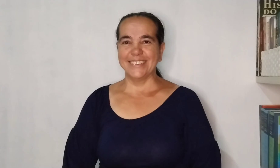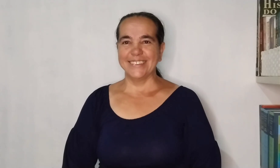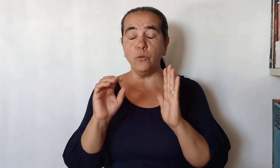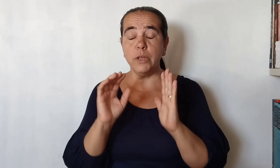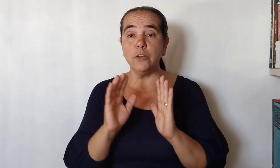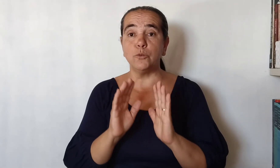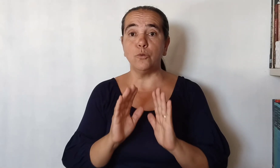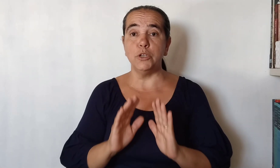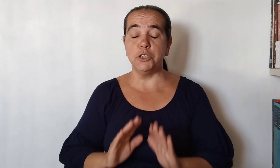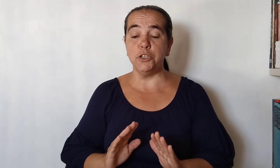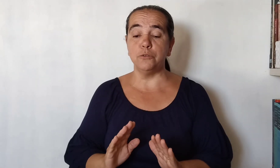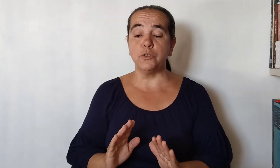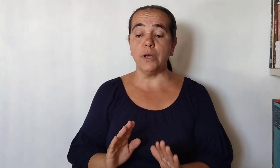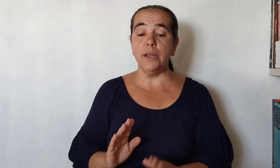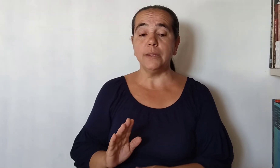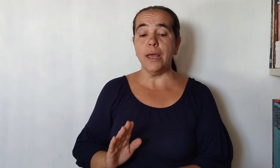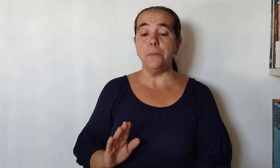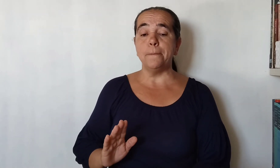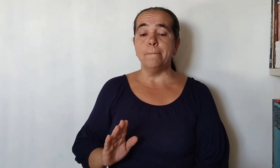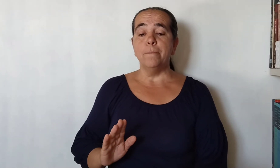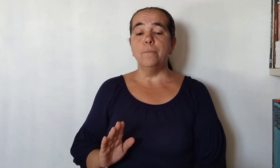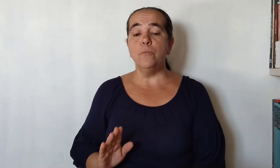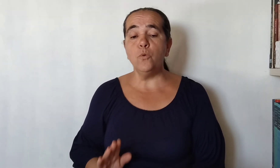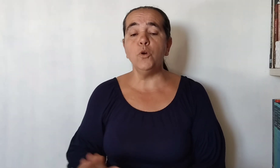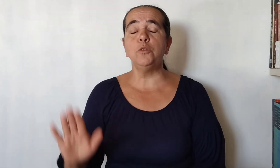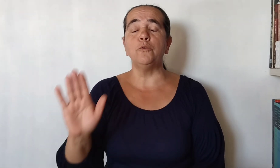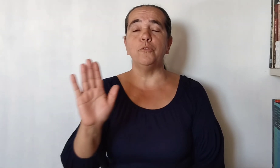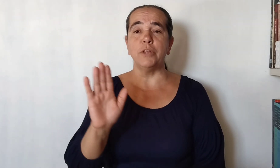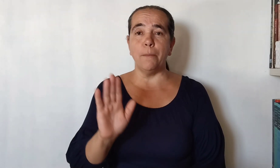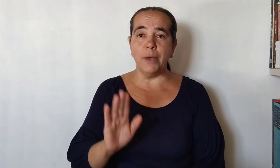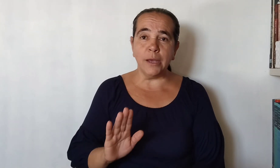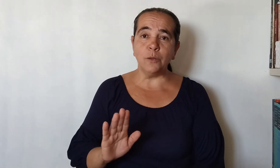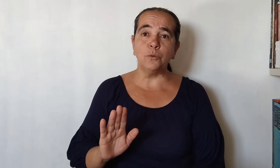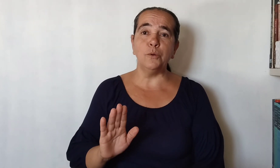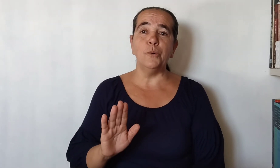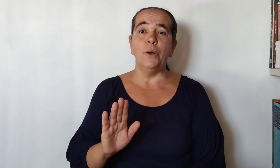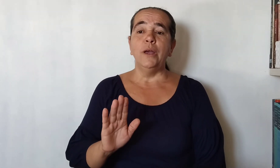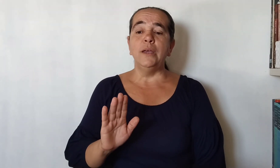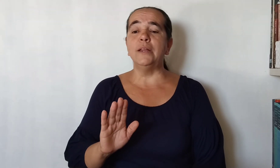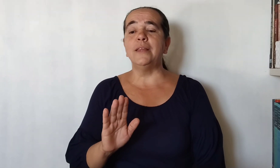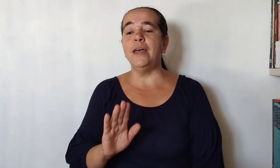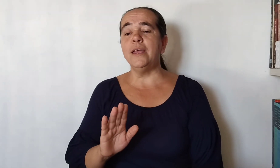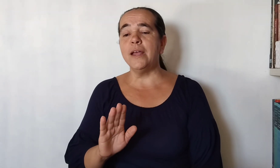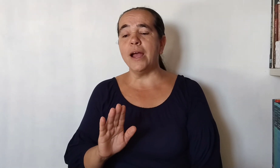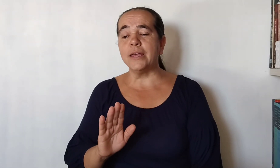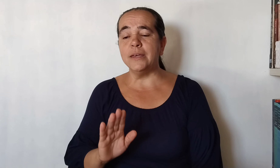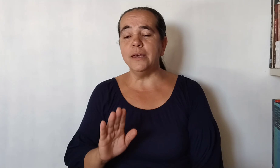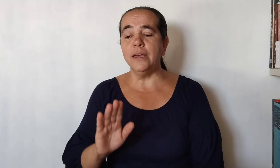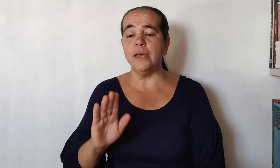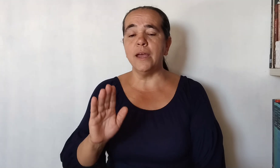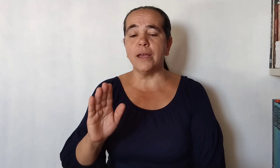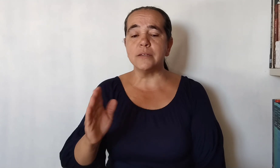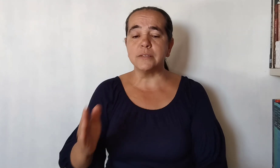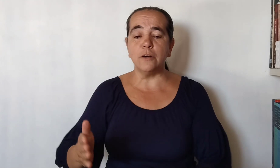É um texto curtinho, só que ele tem muito fundamento. E tem aqui a questão